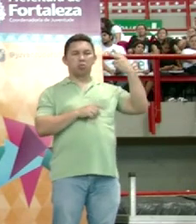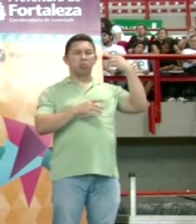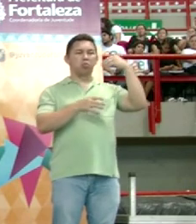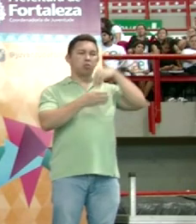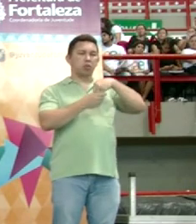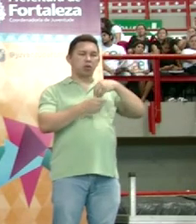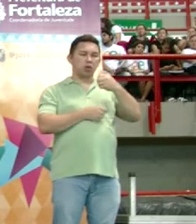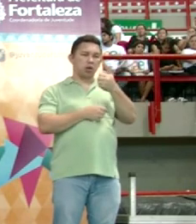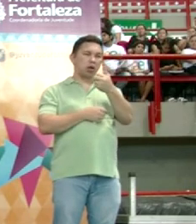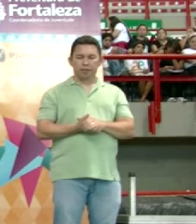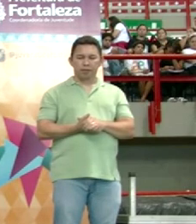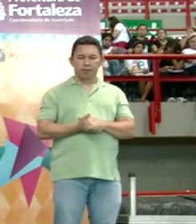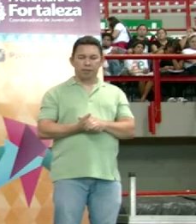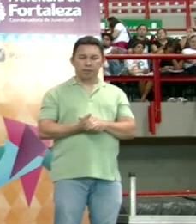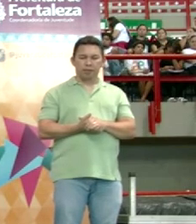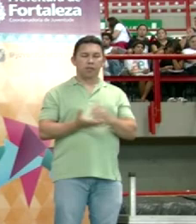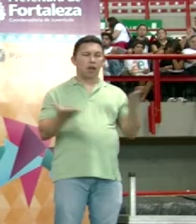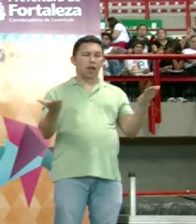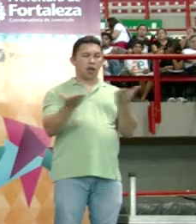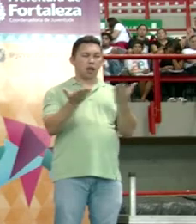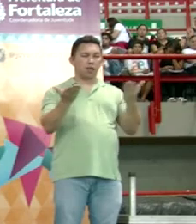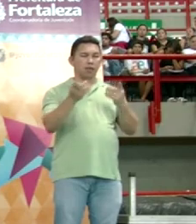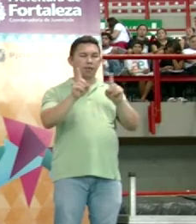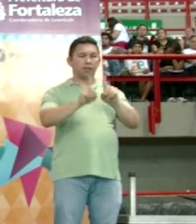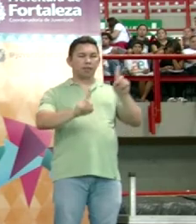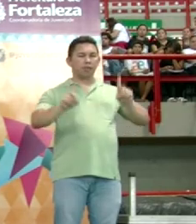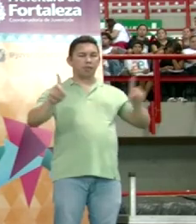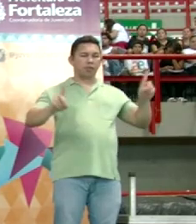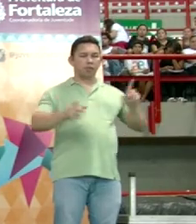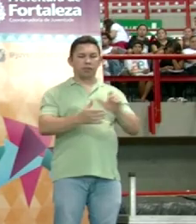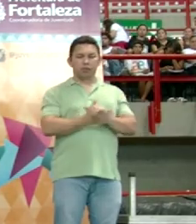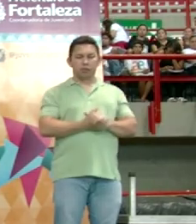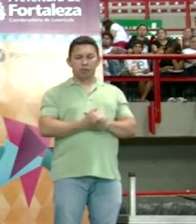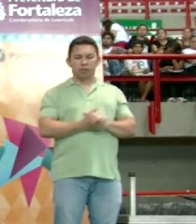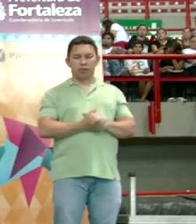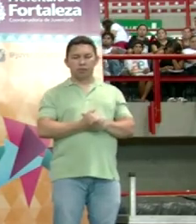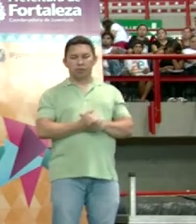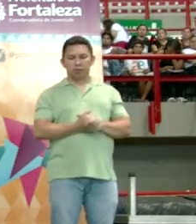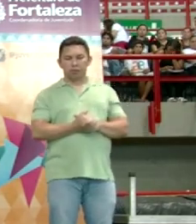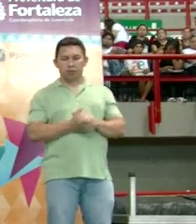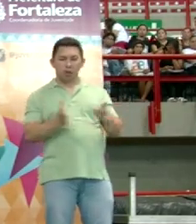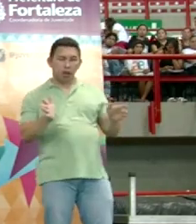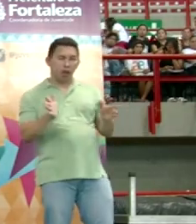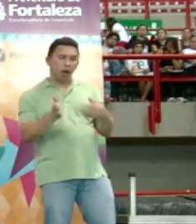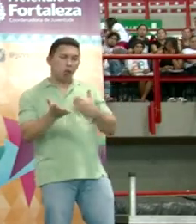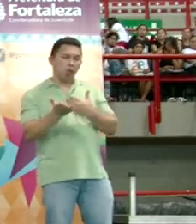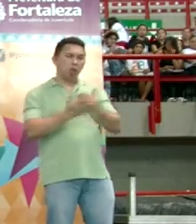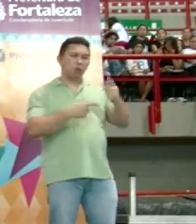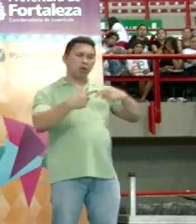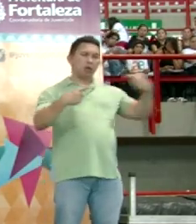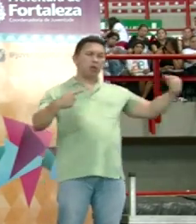50%. Show? Agora vamos para o que interessa. Nossa apostilazinha aí. Pega aí.